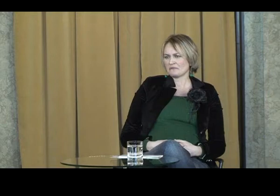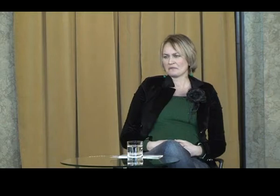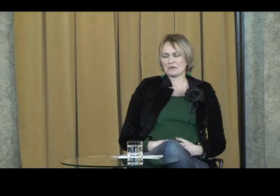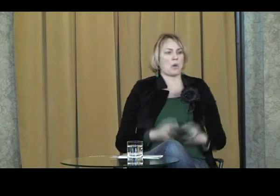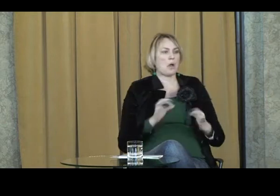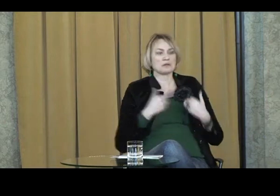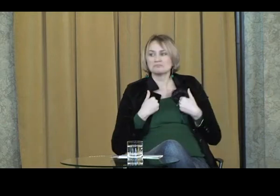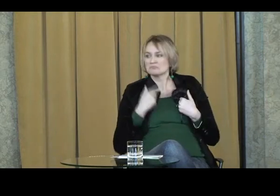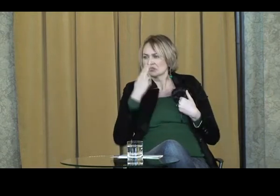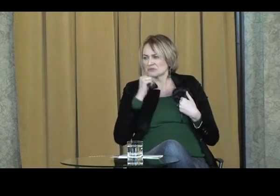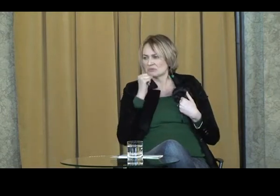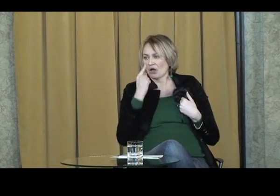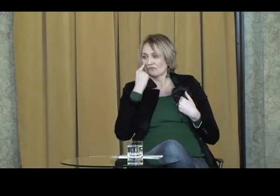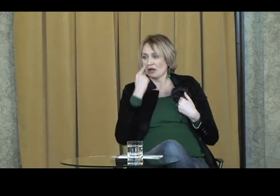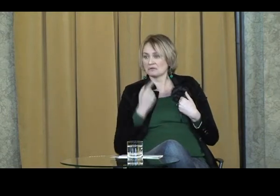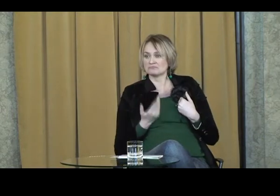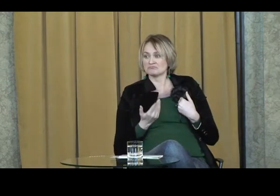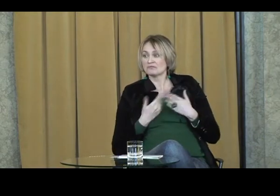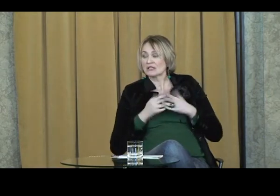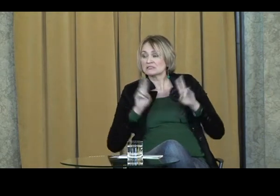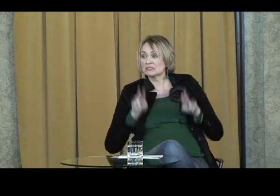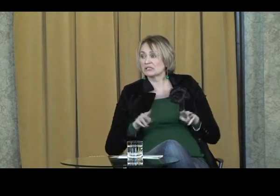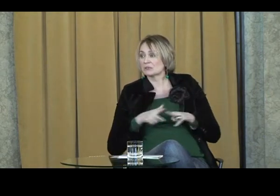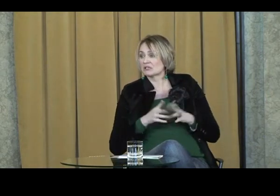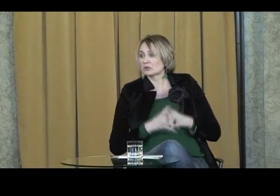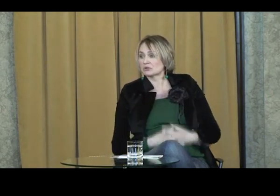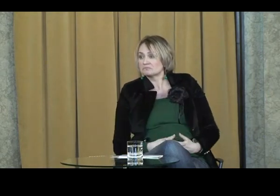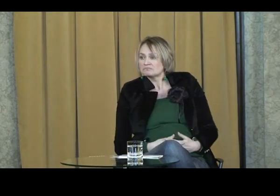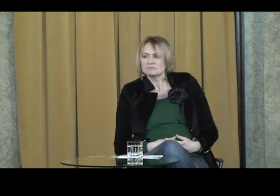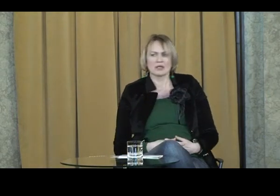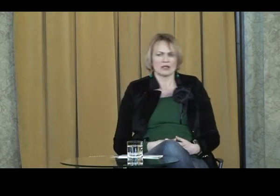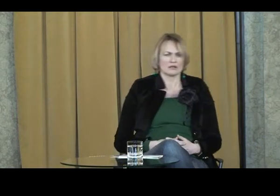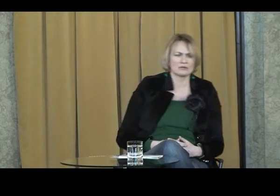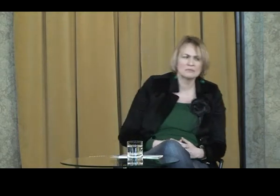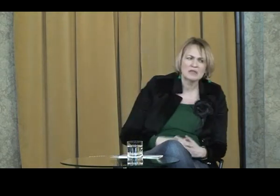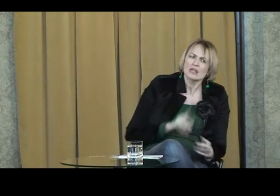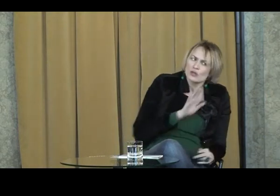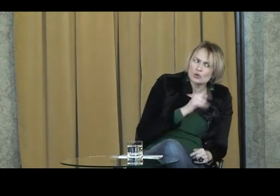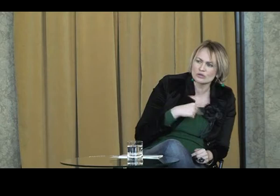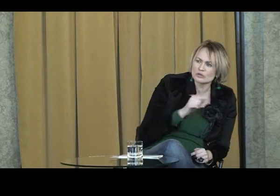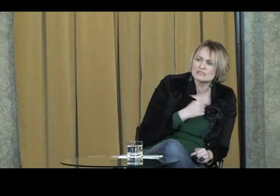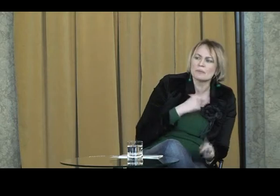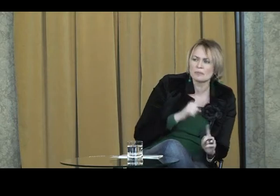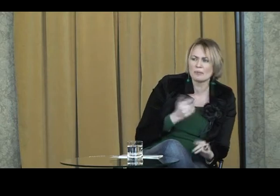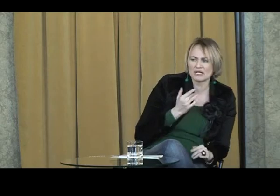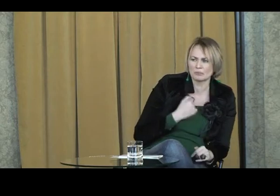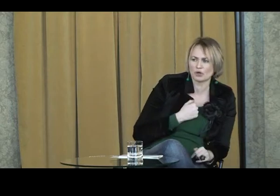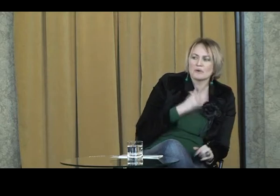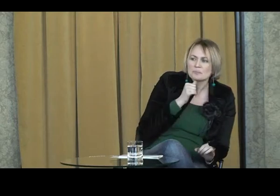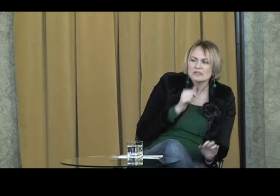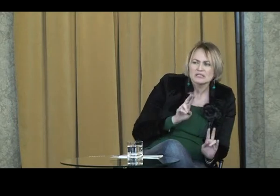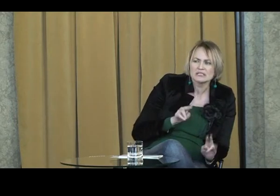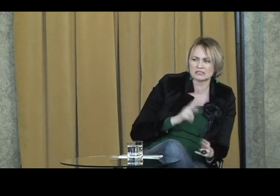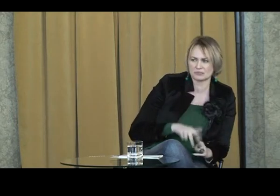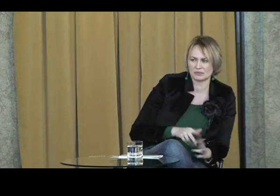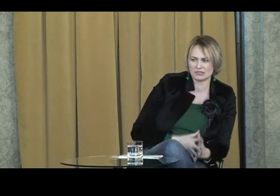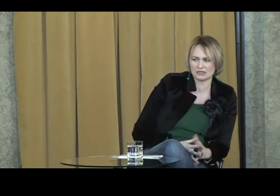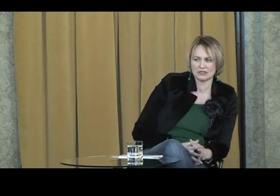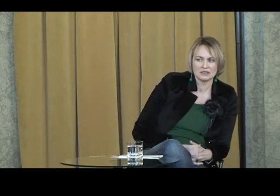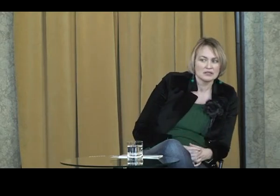ist wirklich behindert. Ich bin nicht auffällig behindert. Was ist eine richtige Behinderung? Unter uns gesagt, man